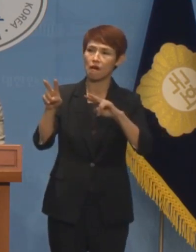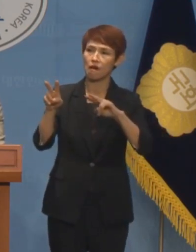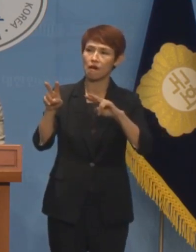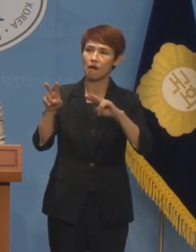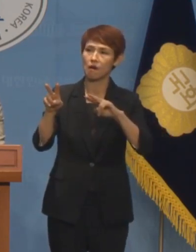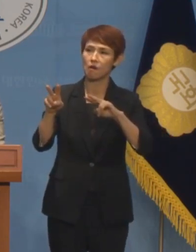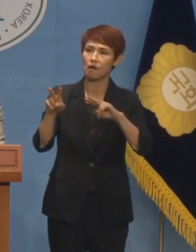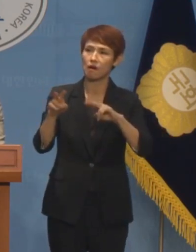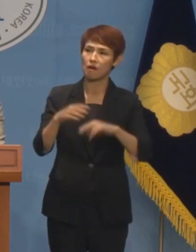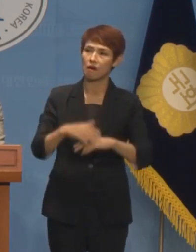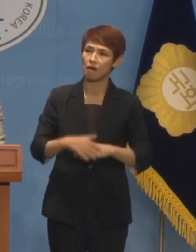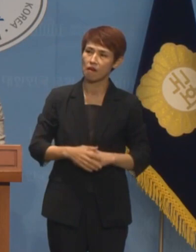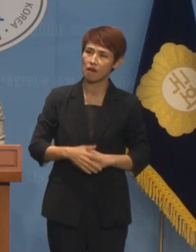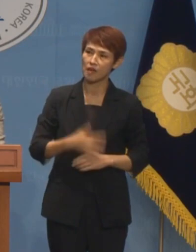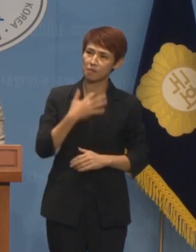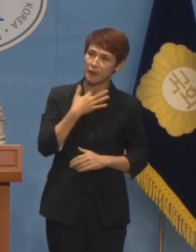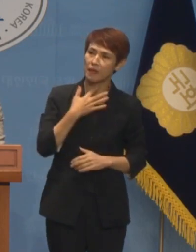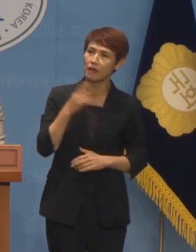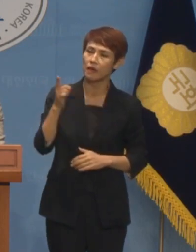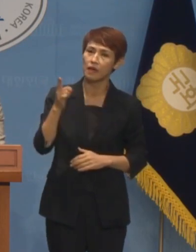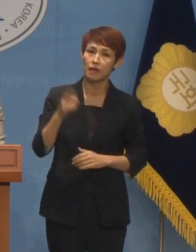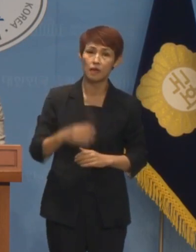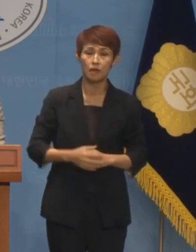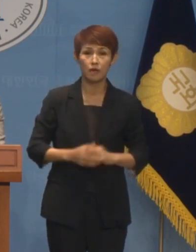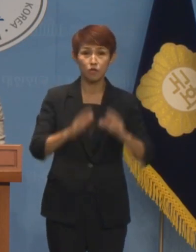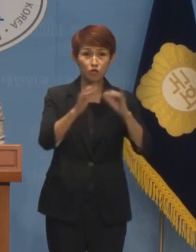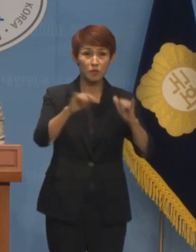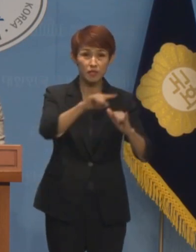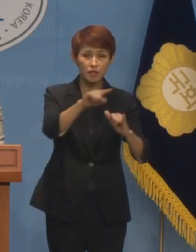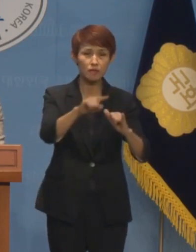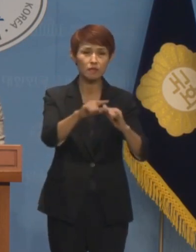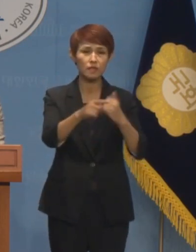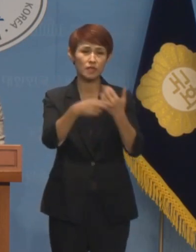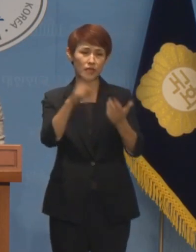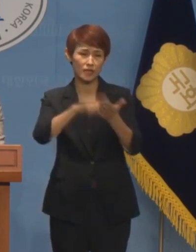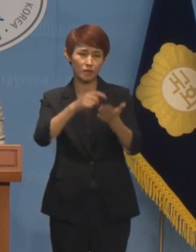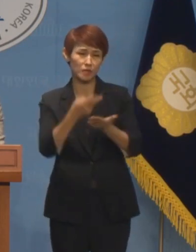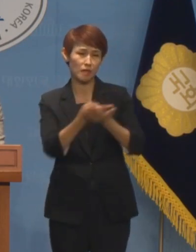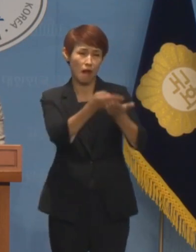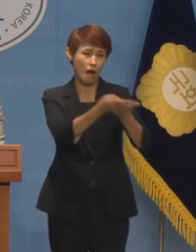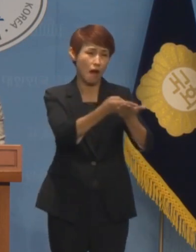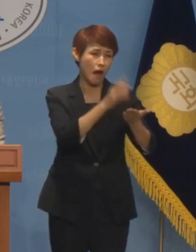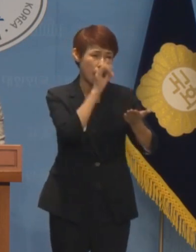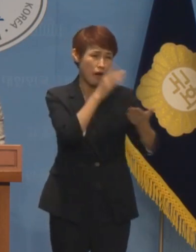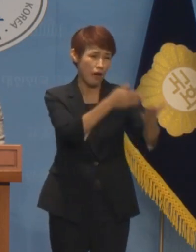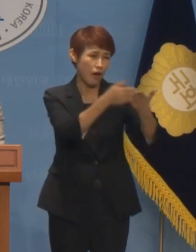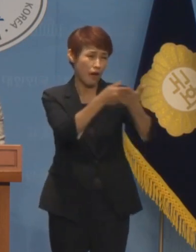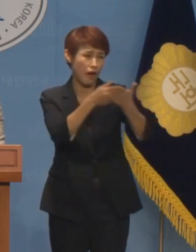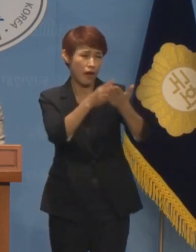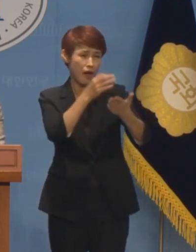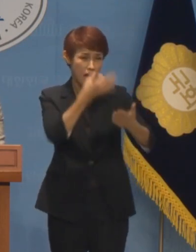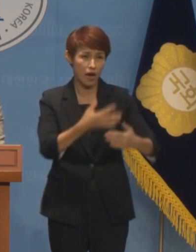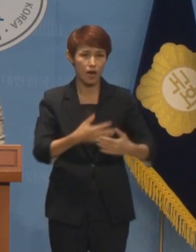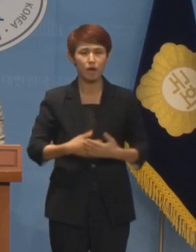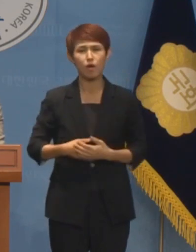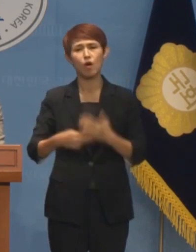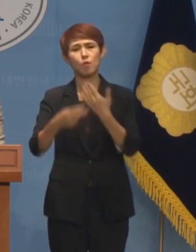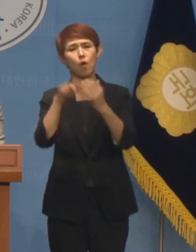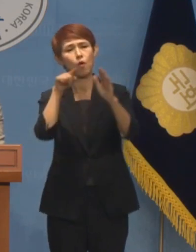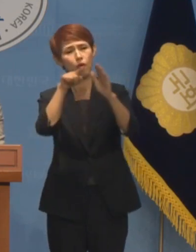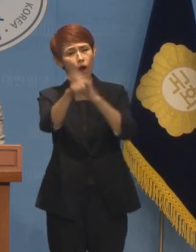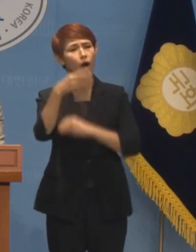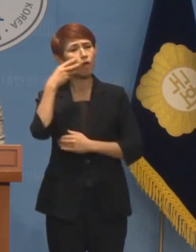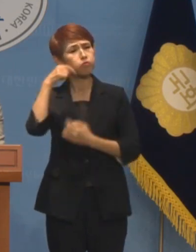싸늘합니다. 국민은 응급실 뺑뺑이, 의료 혼란의 아우성인데 병원 가봐라,